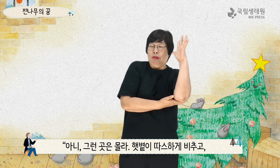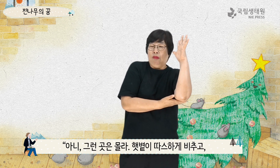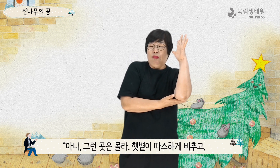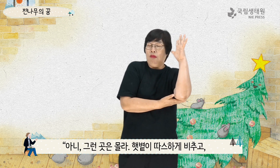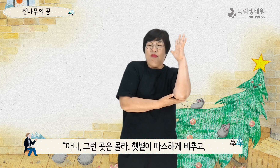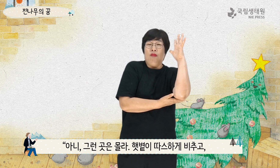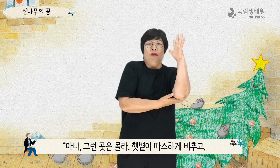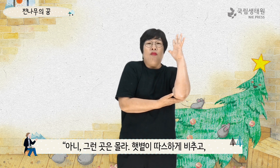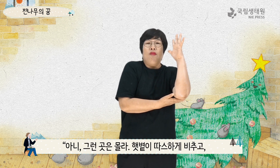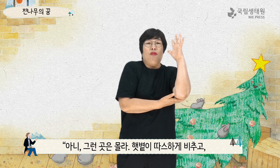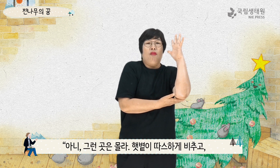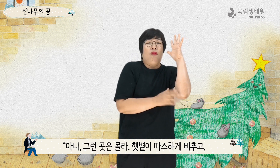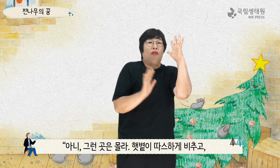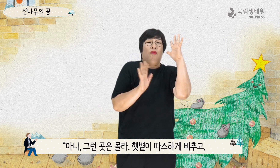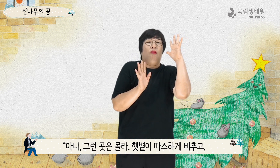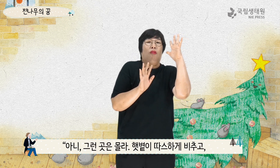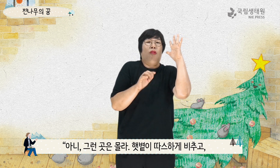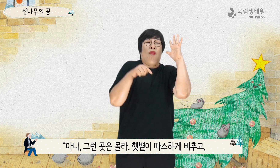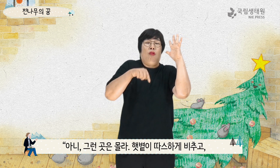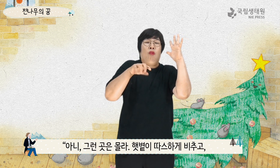아니, 그런 곳은 몰라.